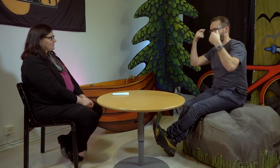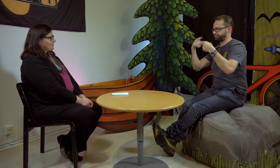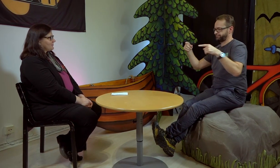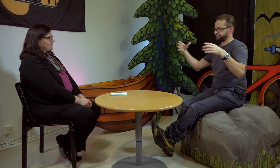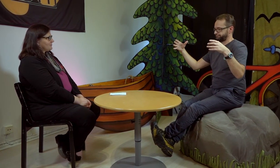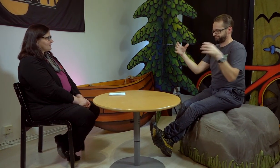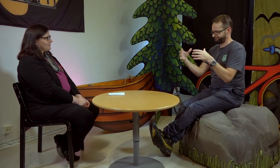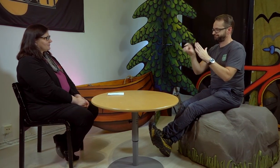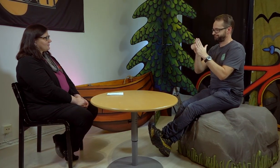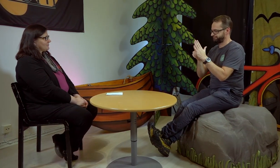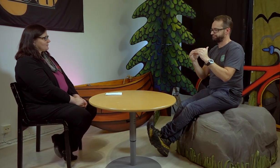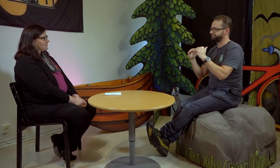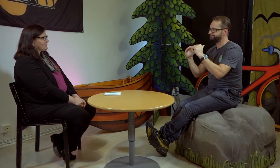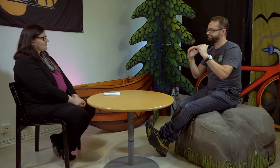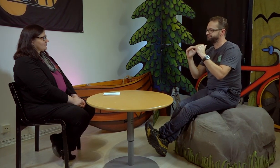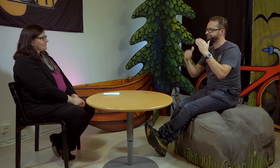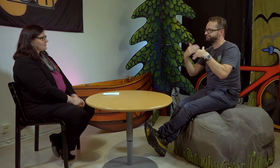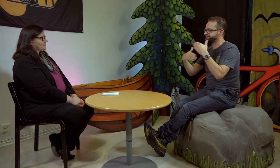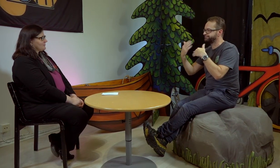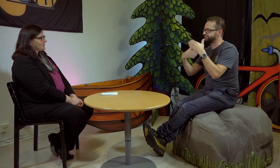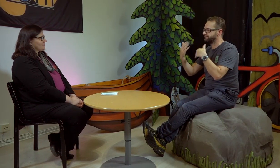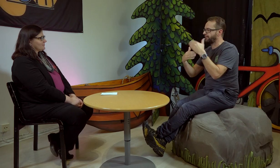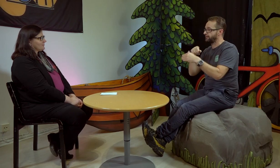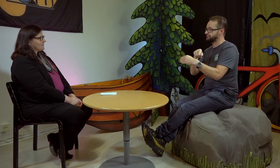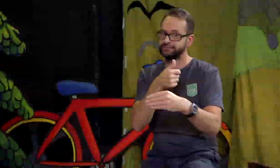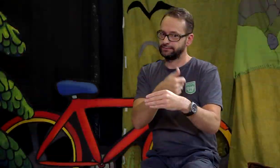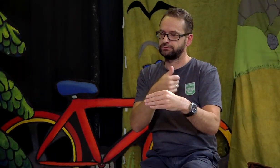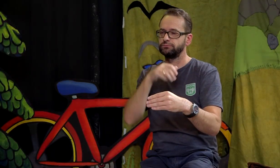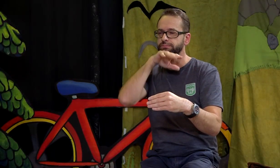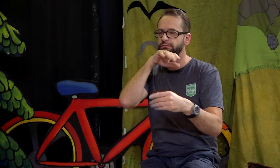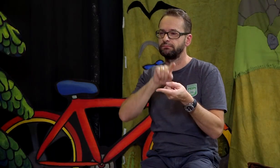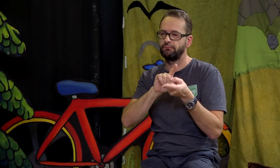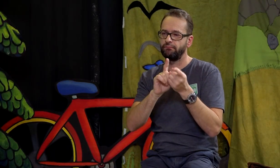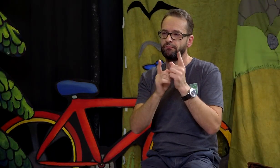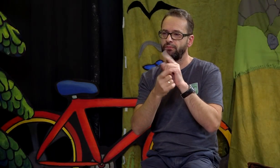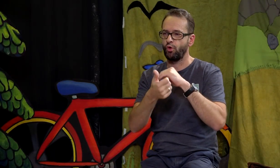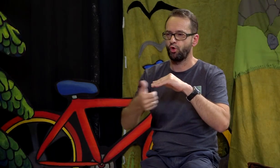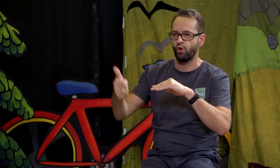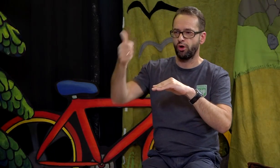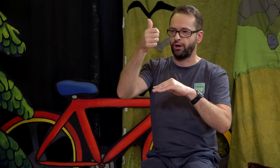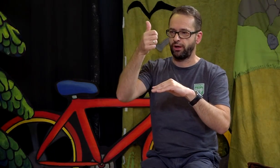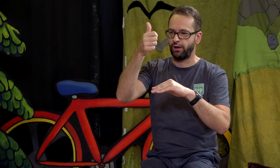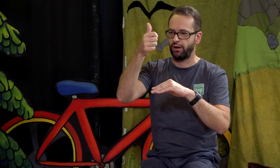ryhmä, tasa-arvoinen valtakunta. Mutta siinä sitten porsas